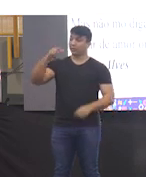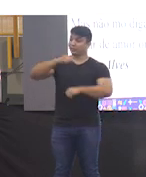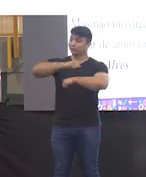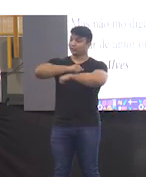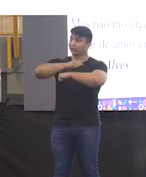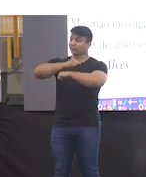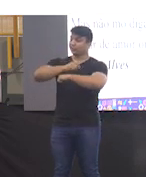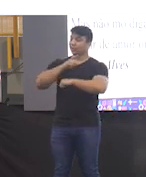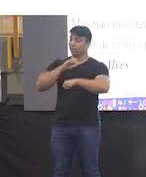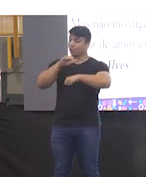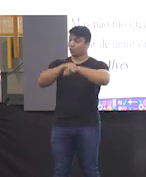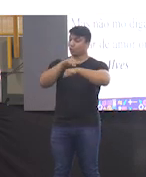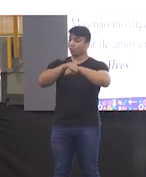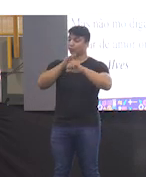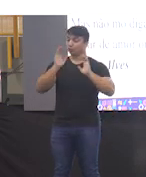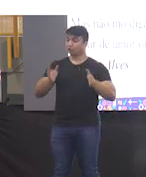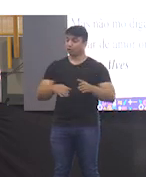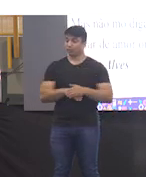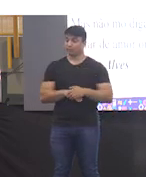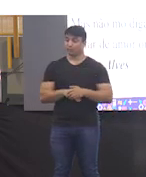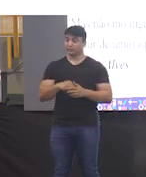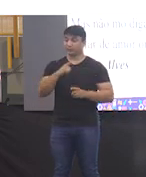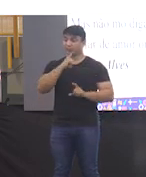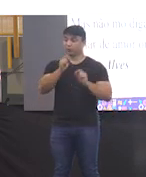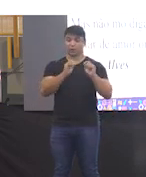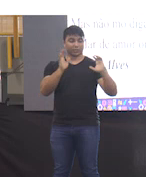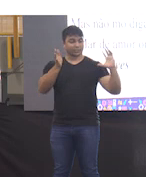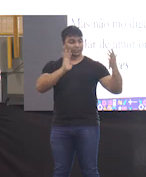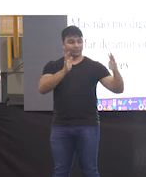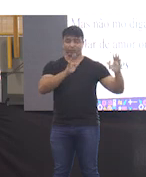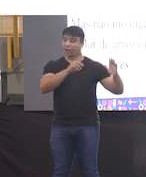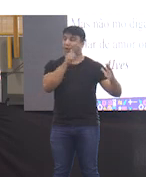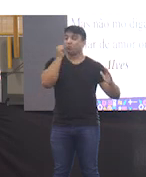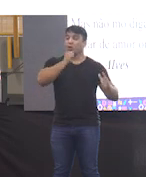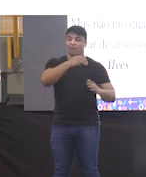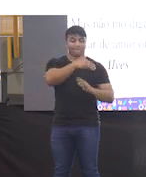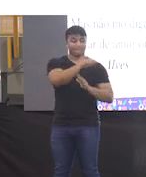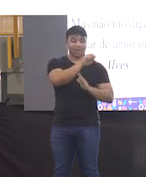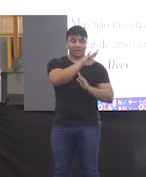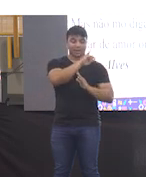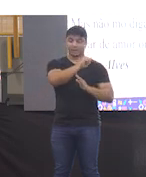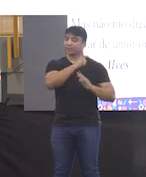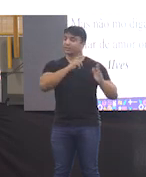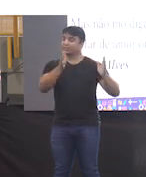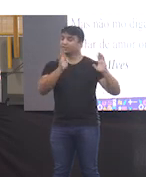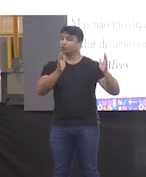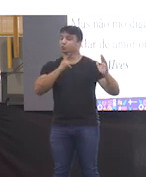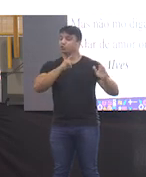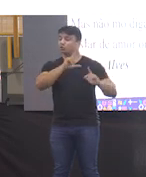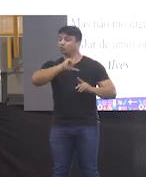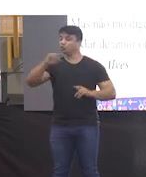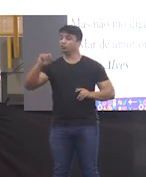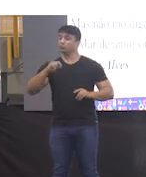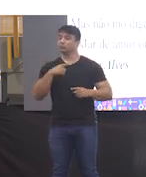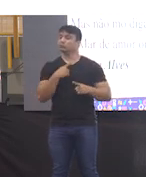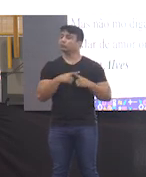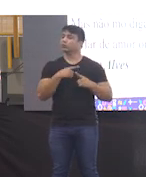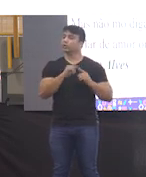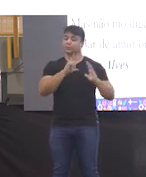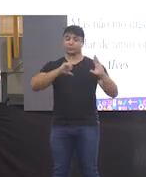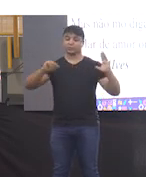cheio. É alta noite. E ele está se despedindo da Maria. Se ele está se despedindo da